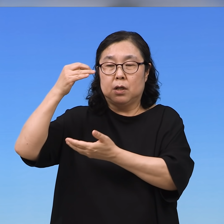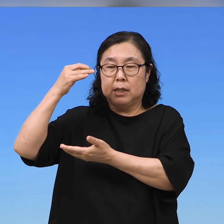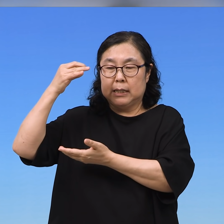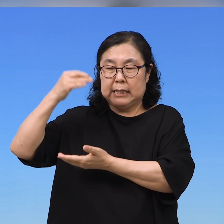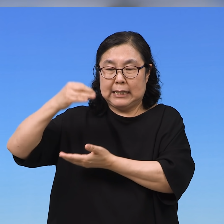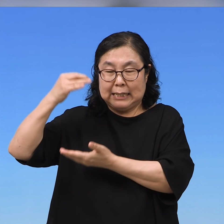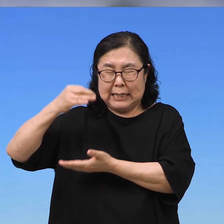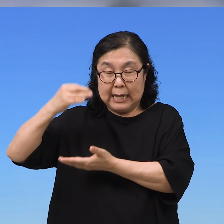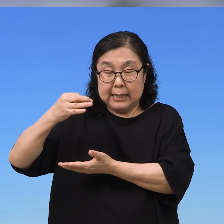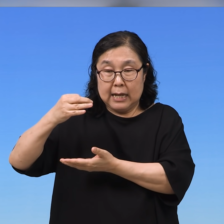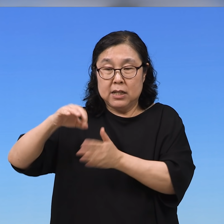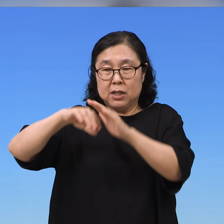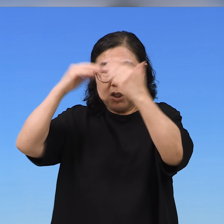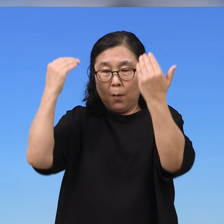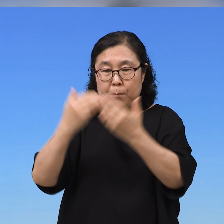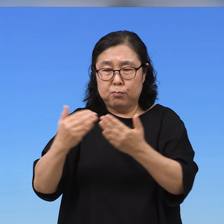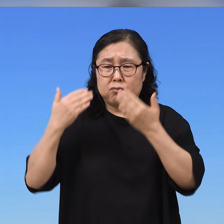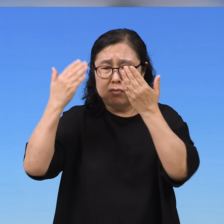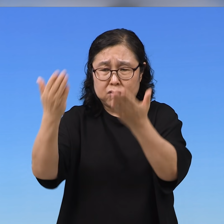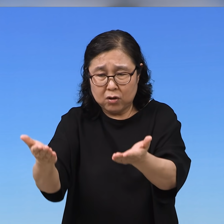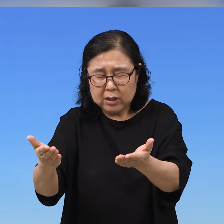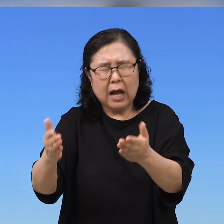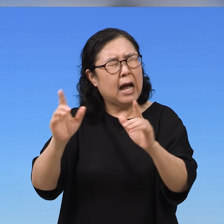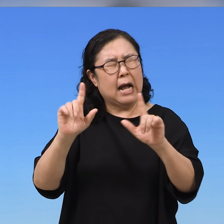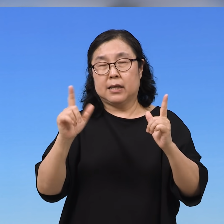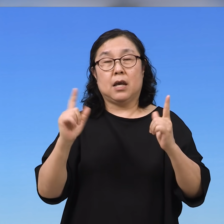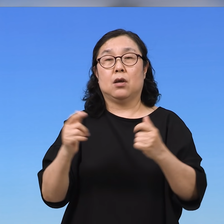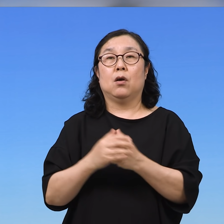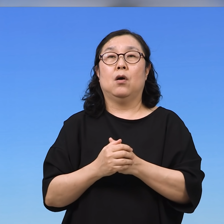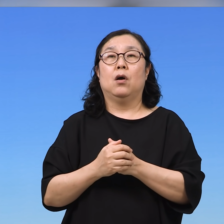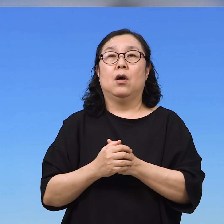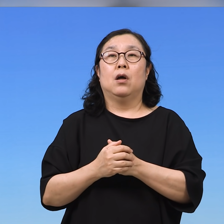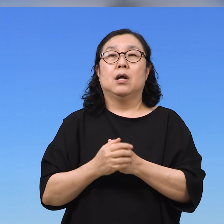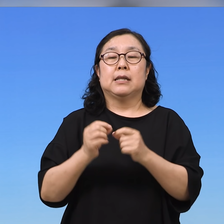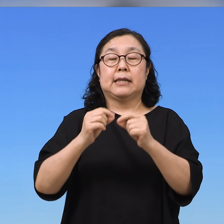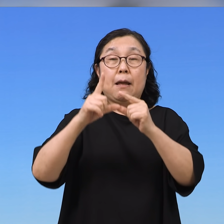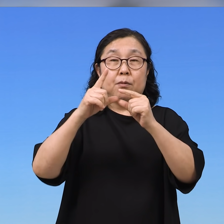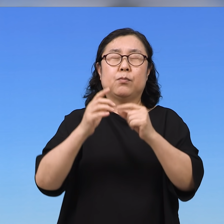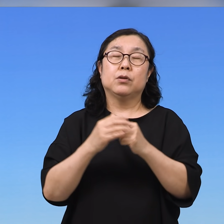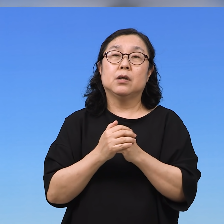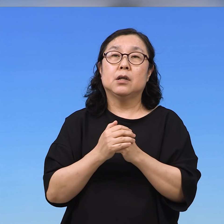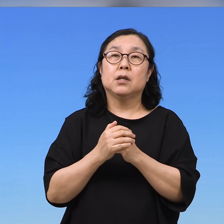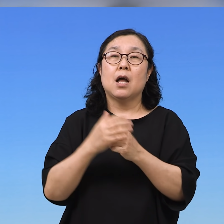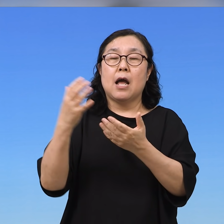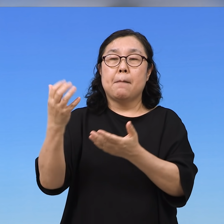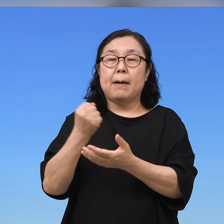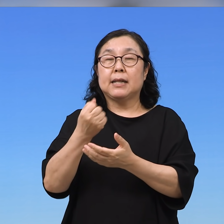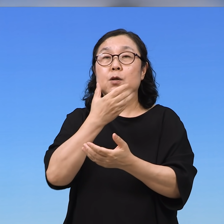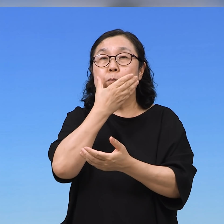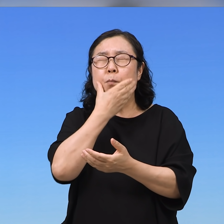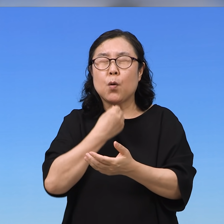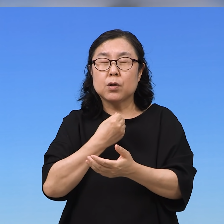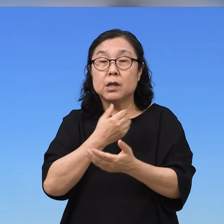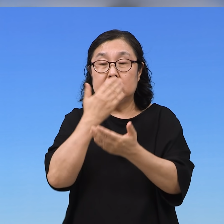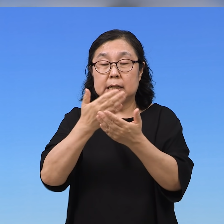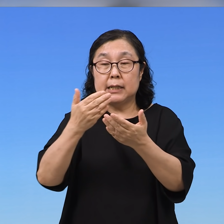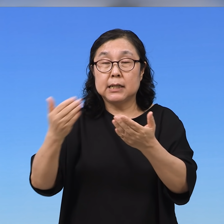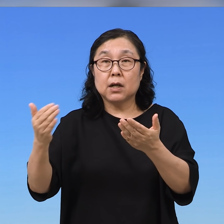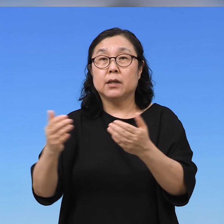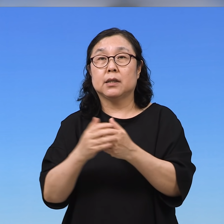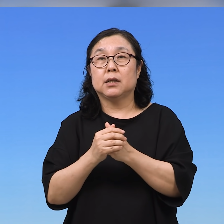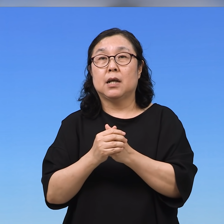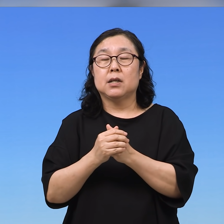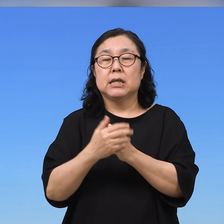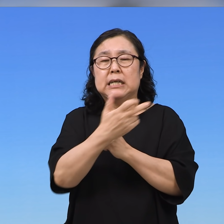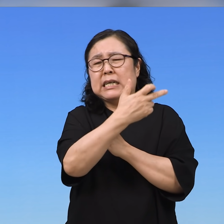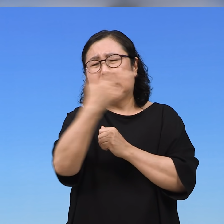재산 전부 막 이런 거 아닙니다. 뭐 이런 케이스도 있지만 더 많은 경우에 여러분 받은 복을 흘려보내는 건 이런